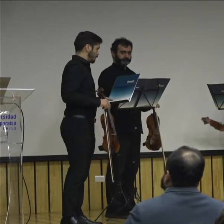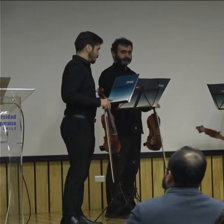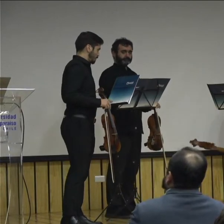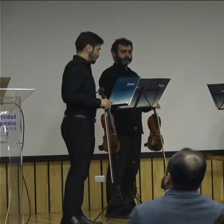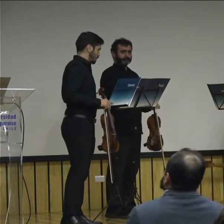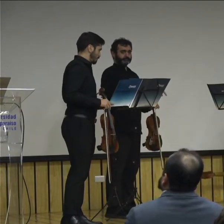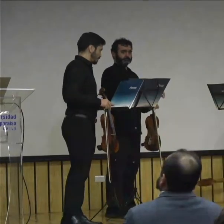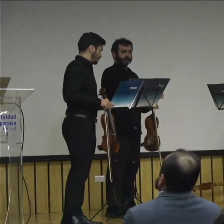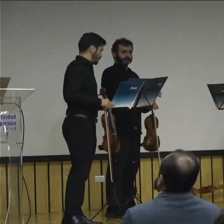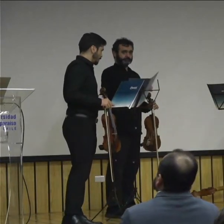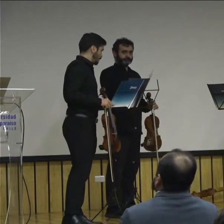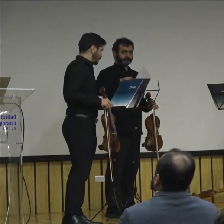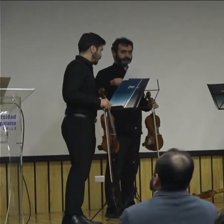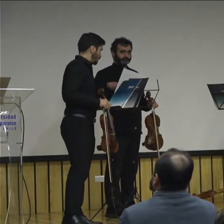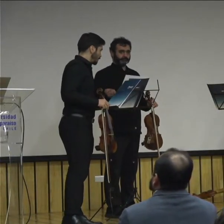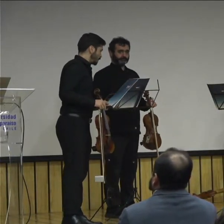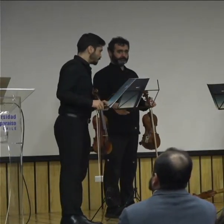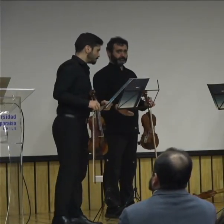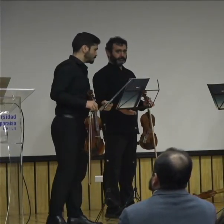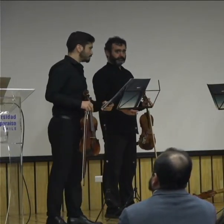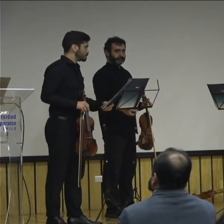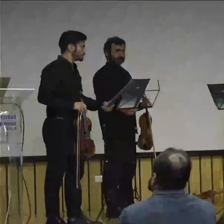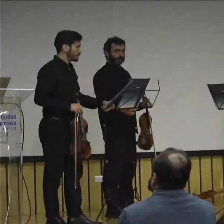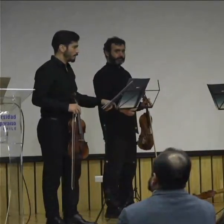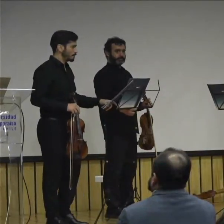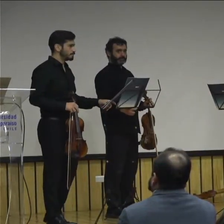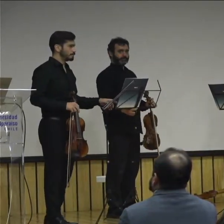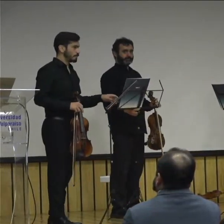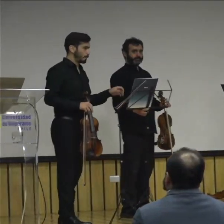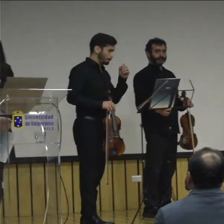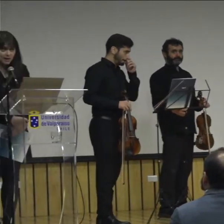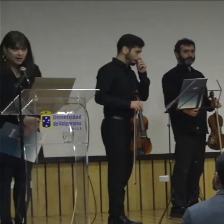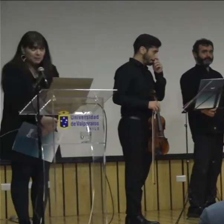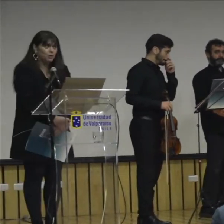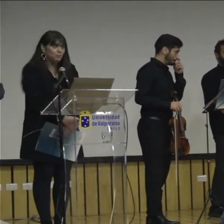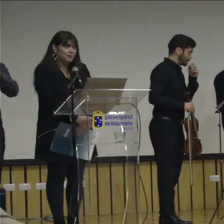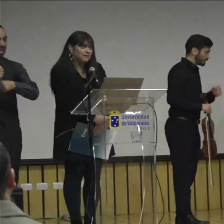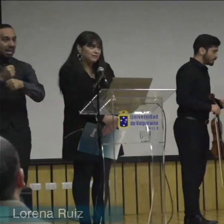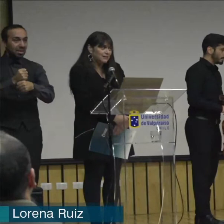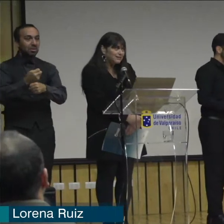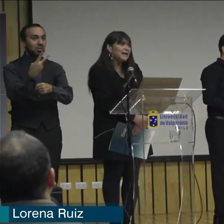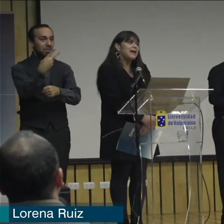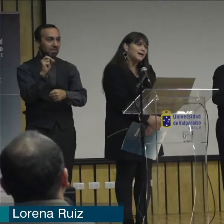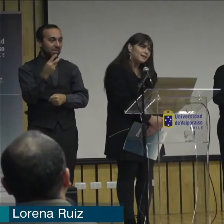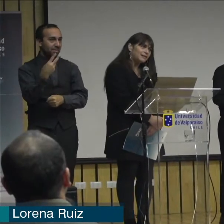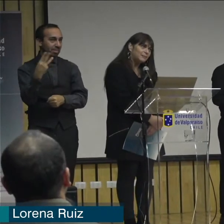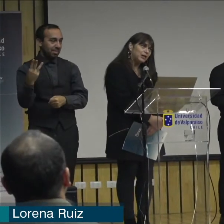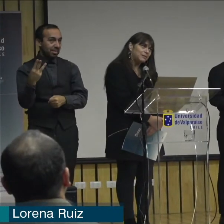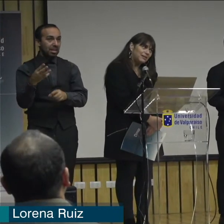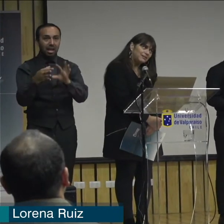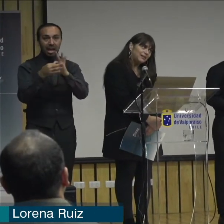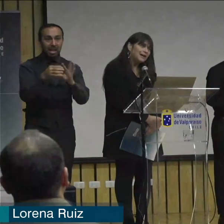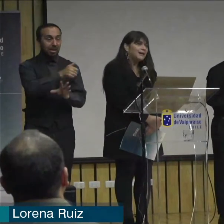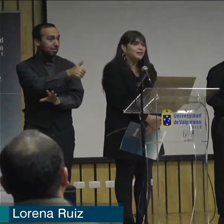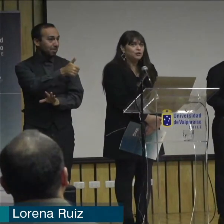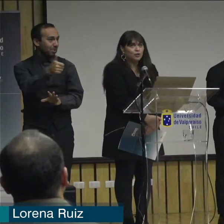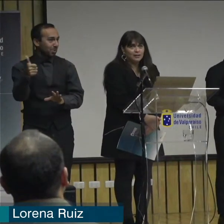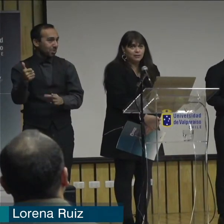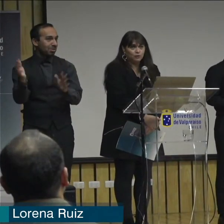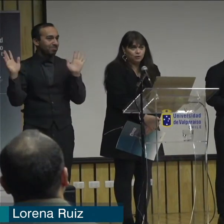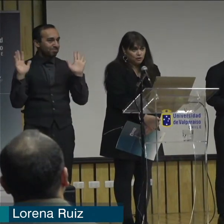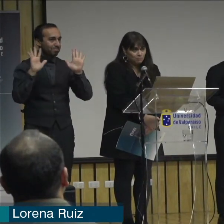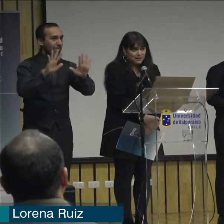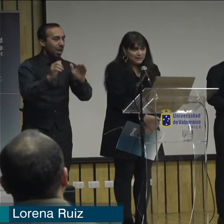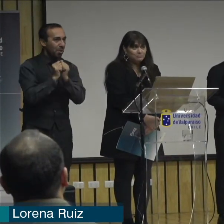de esta forma llegamos al término de esta solemne ceremonia de inauguración de nuestro año académico 2023 agradecemos la presencia de